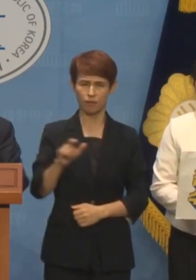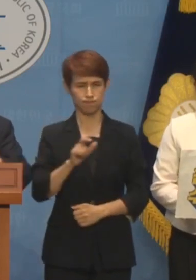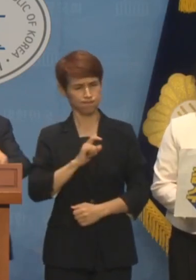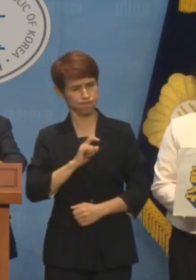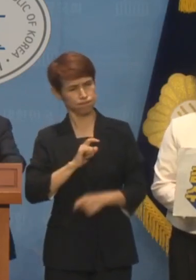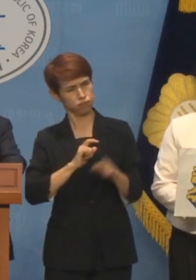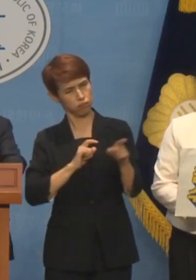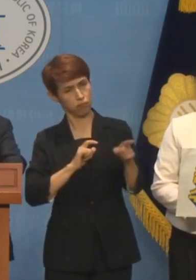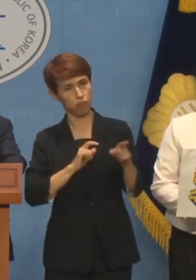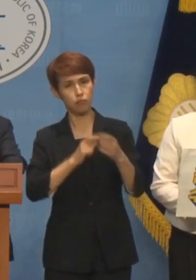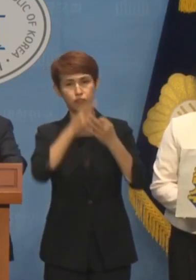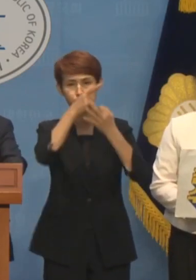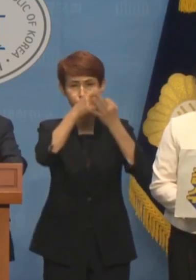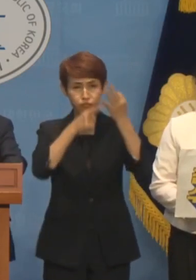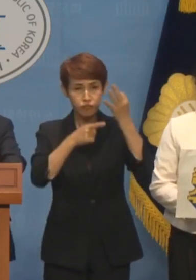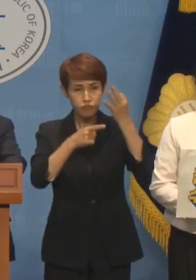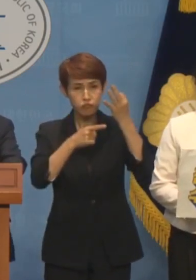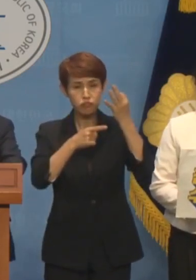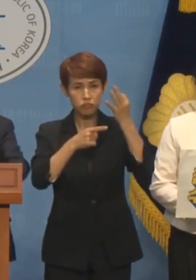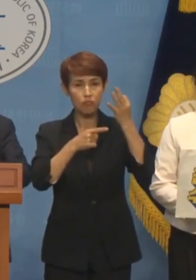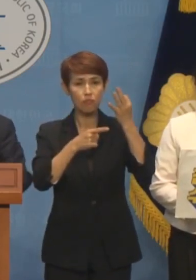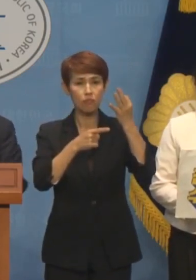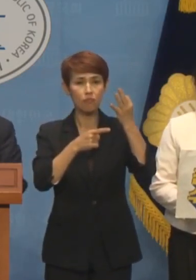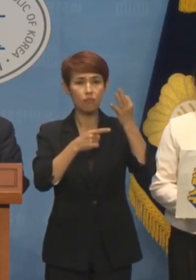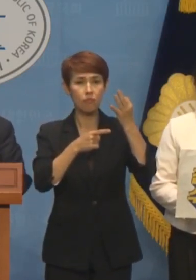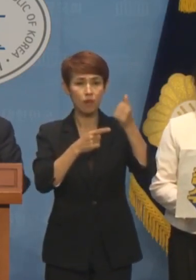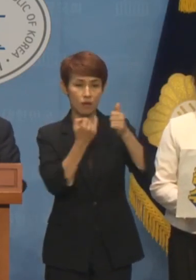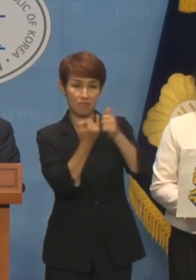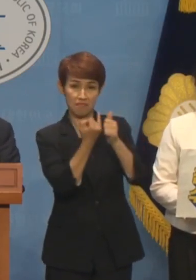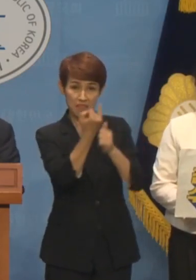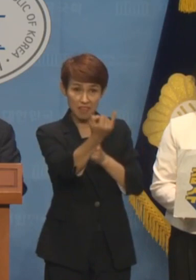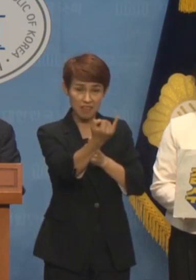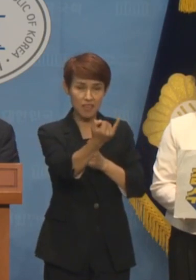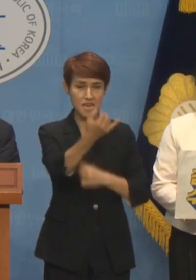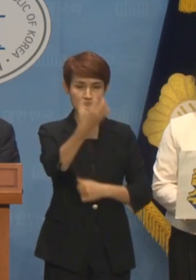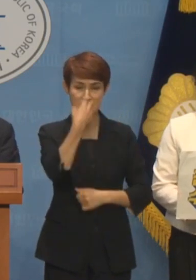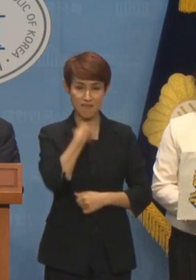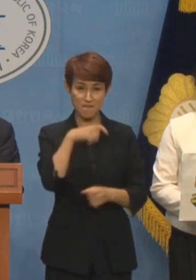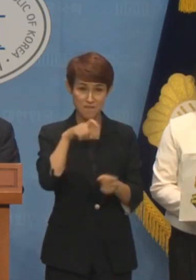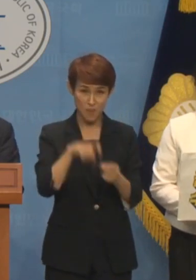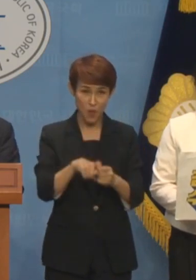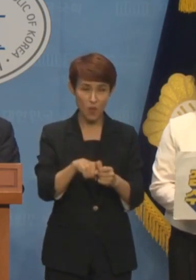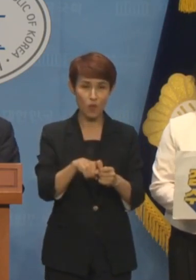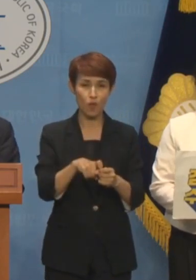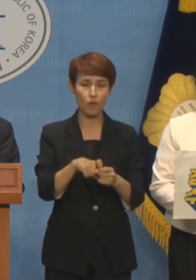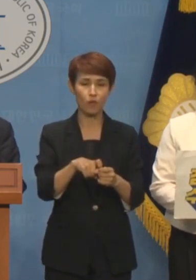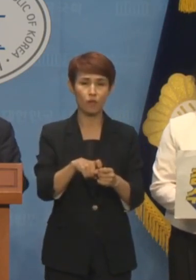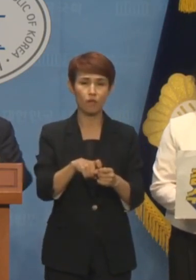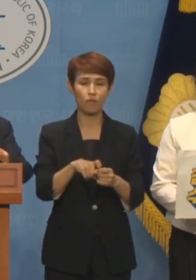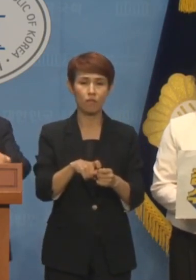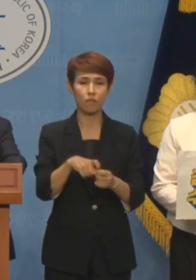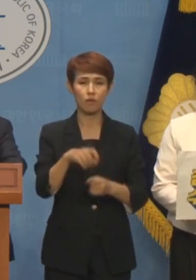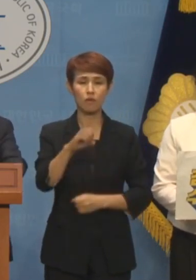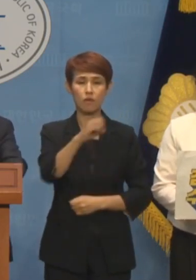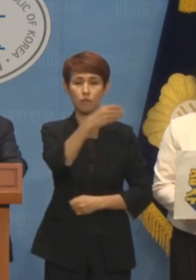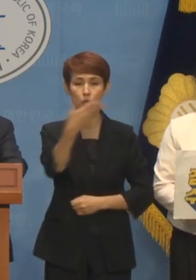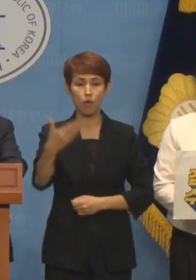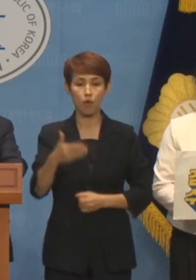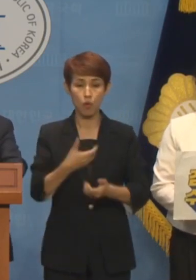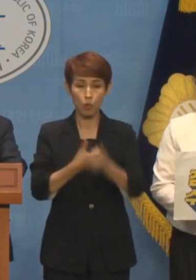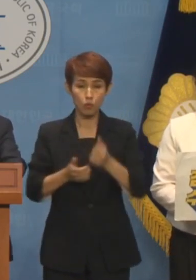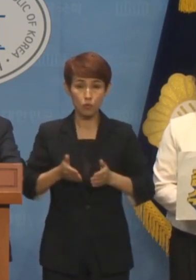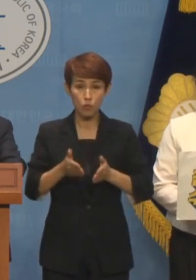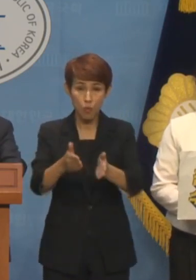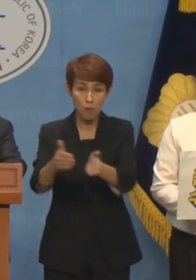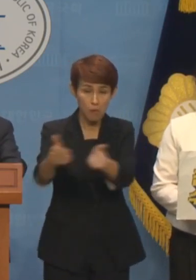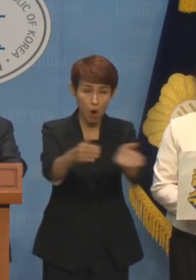것처럼 윤석열 처가 이익을 위해서 서울 양평 고속도로 종점이 변경됐다면 사적 이익을 위해서